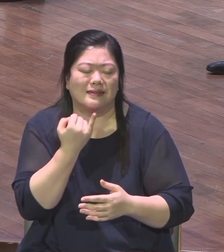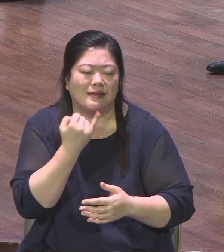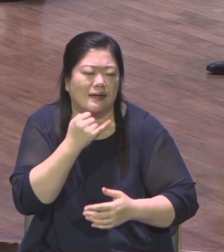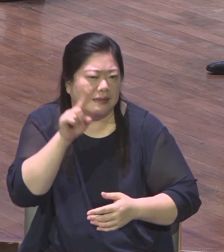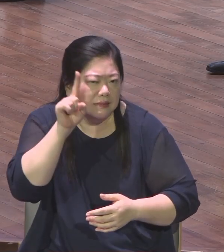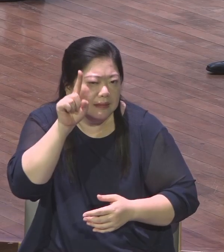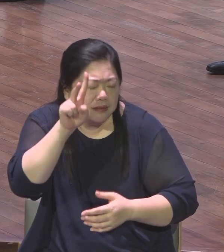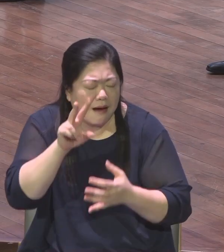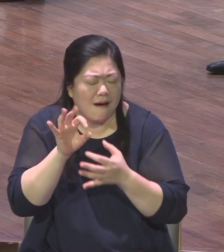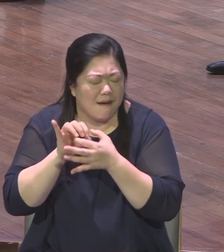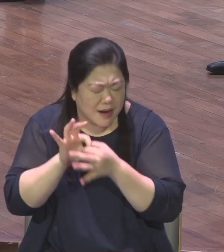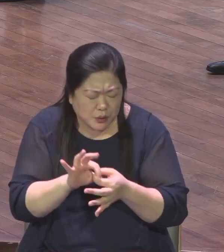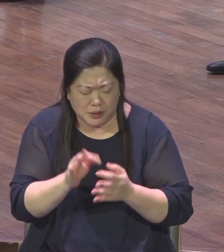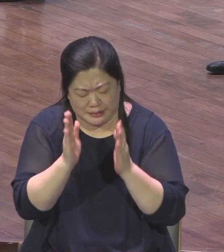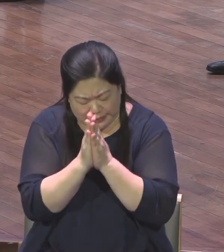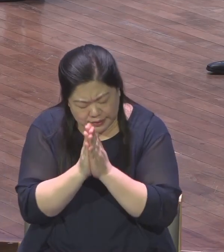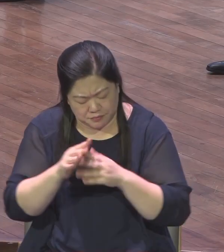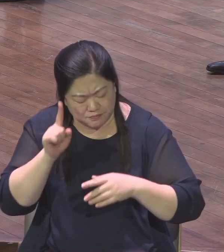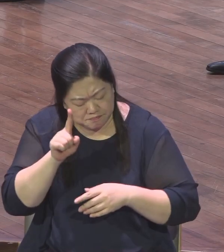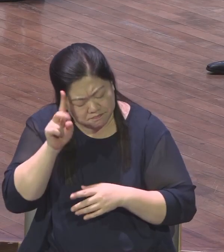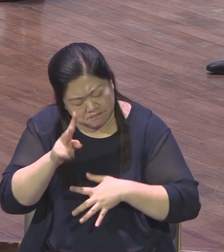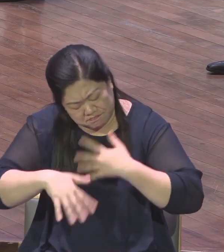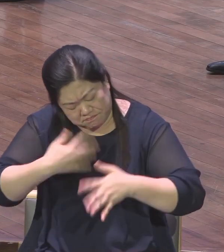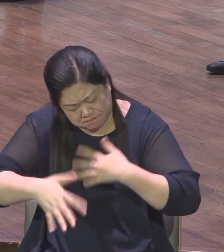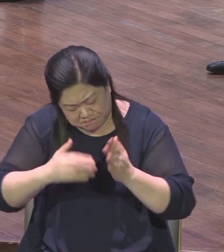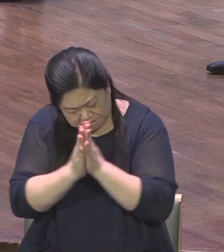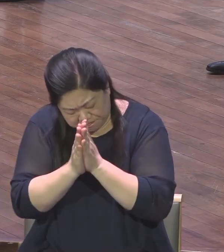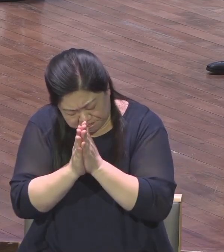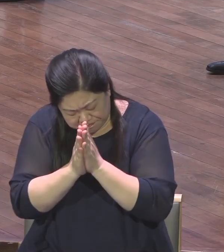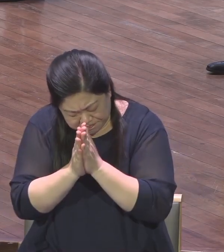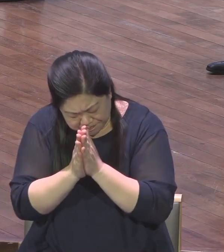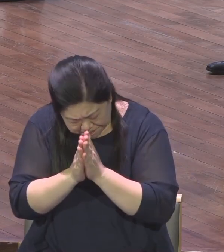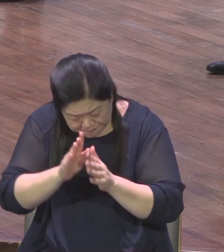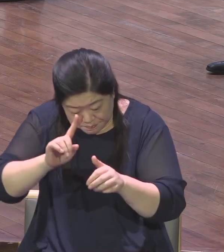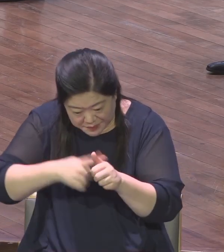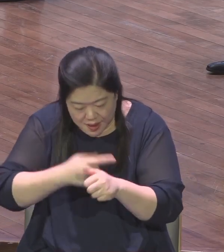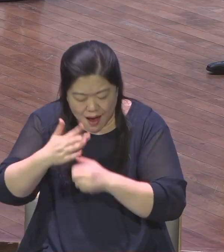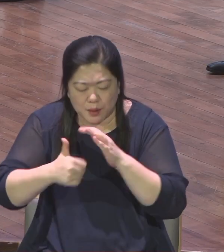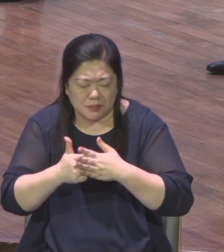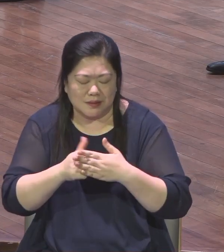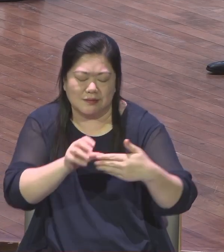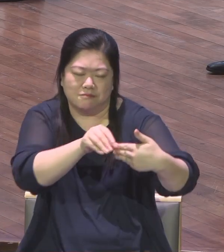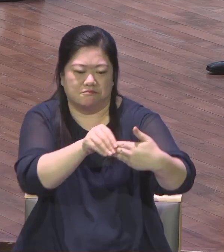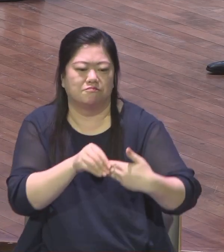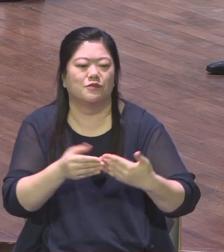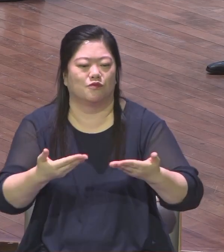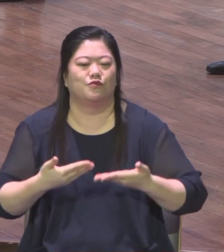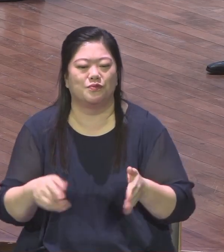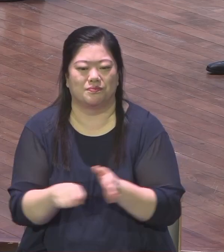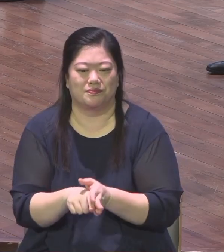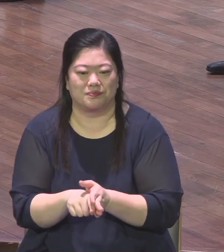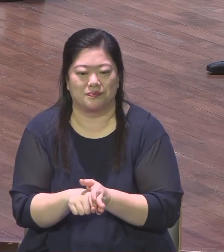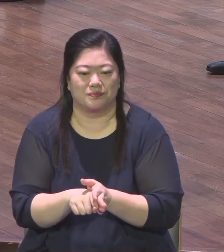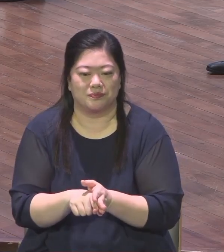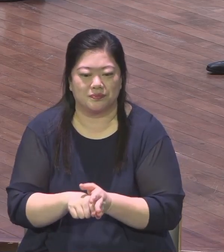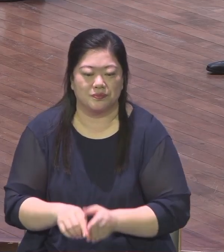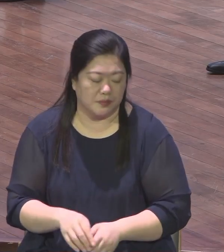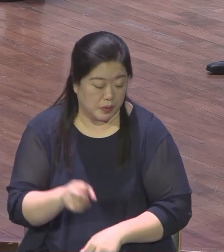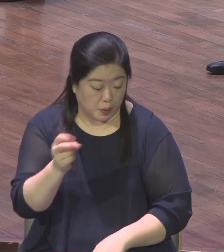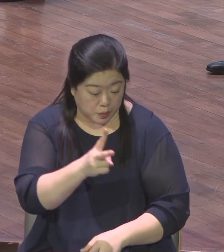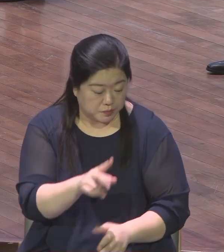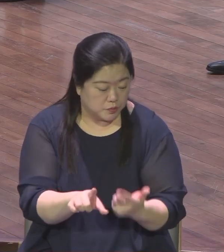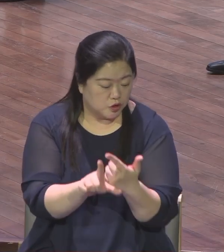앞에 흉내를 내보시 하나님 어떻게 전도를 얼마나 기뻐하시는가 하나님 앞에 새시명 초청주를 기도하시고 여름 성경학교